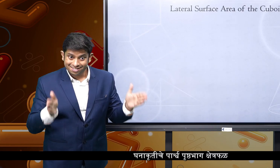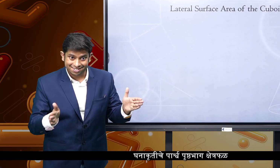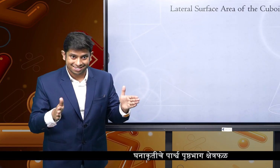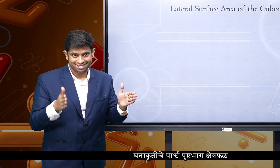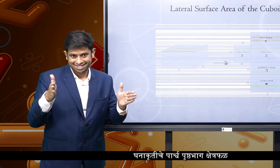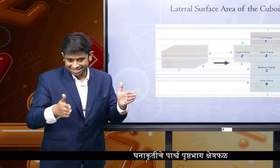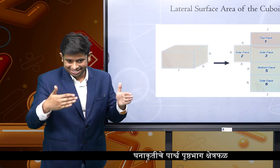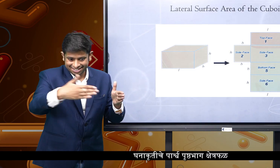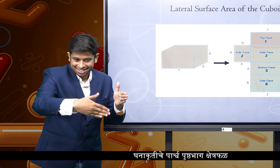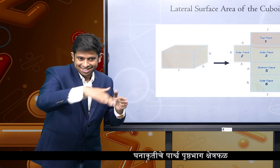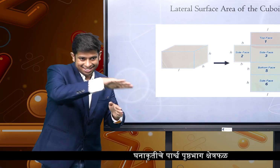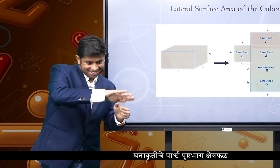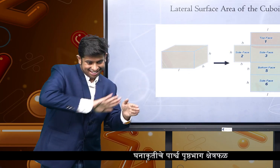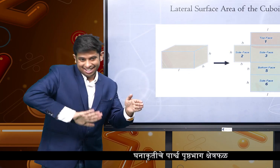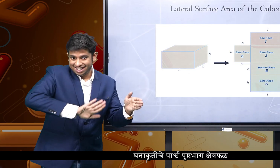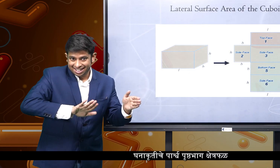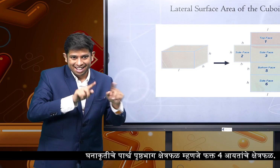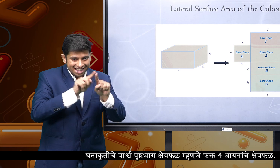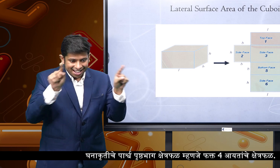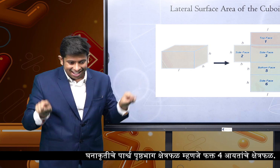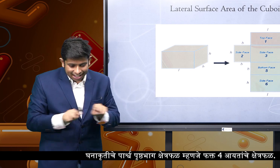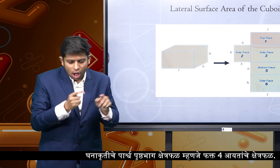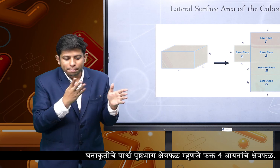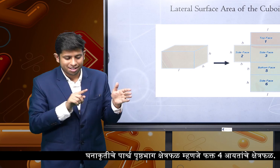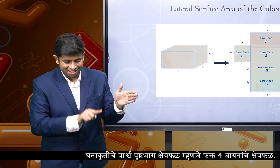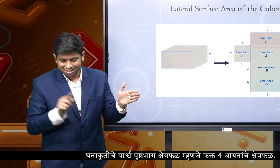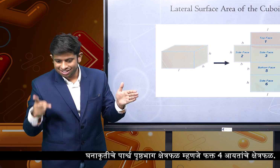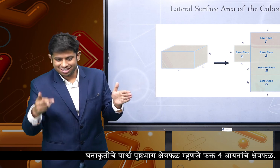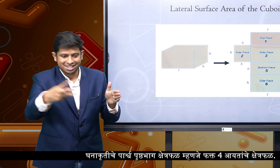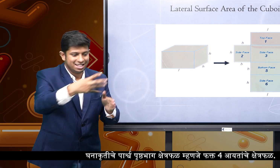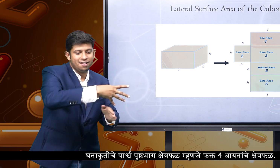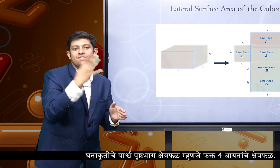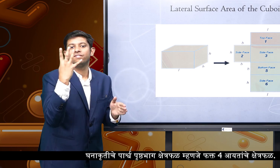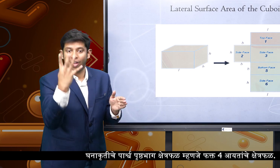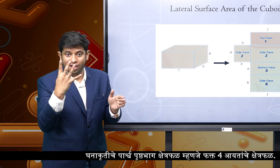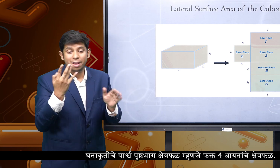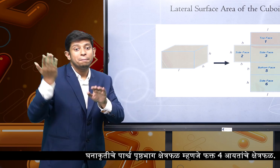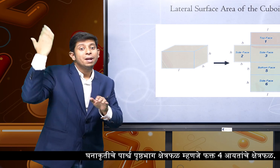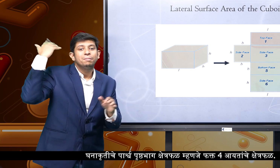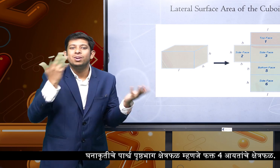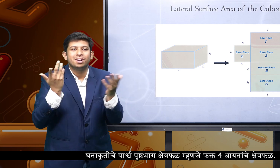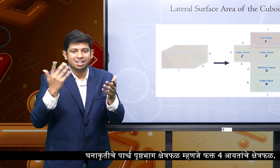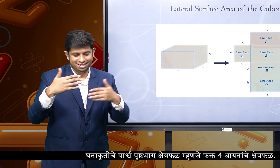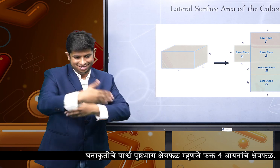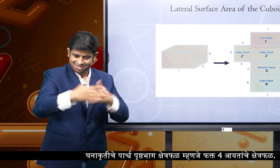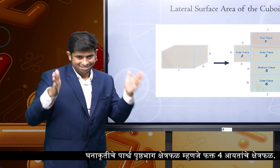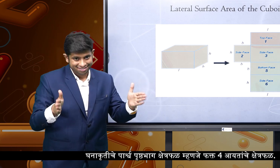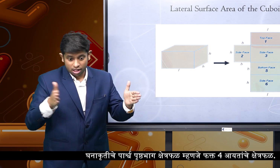घनाकृतींचे पार्श्व पृष्ठभाग क्षेत्रफळ. घनाकृतींचे पार्श्व पृष्ठभाग क्षेत्रफळ म्हणजे फक्त 4 आयतांचे